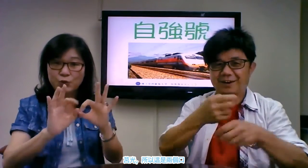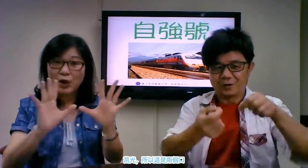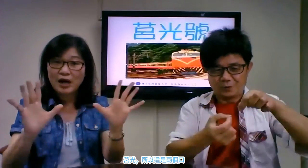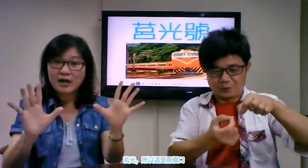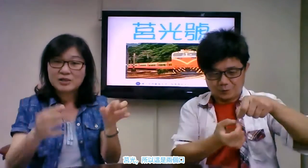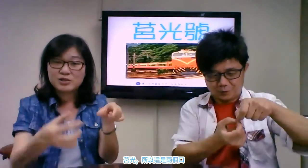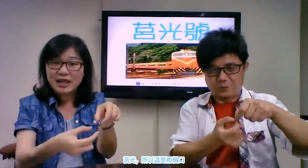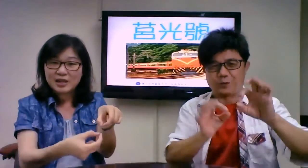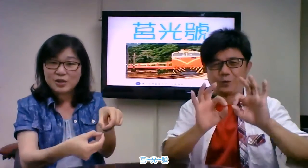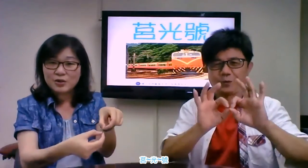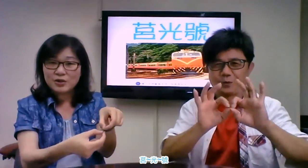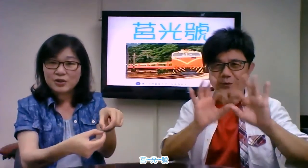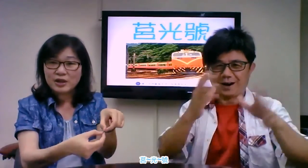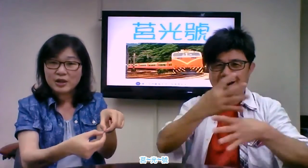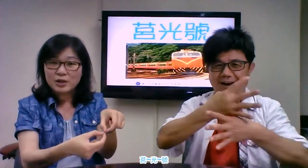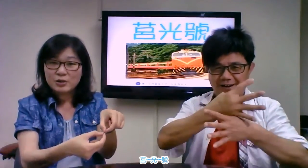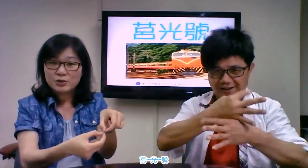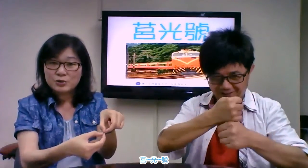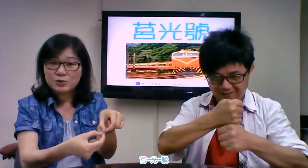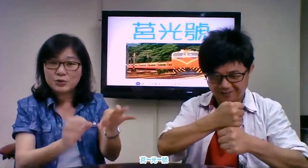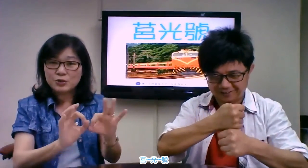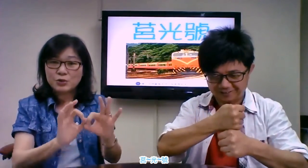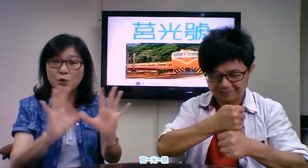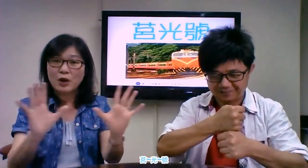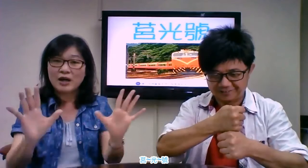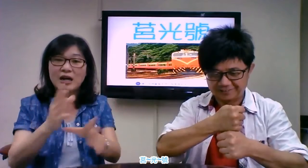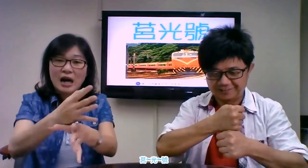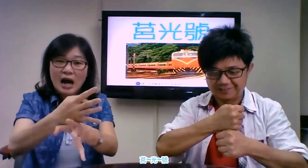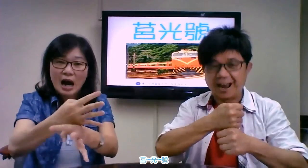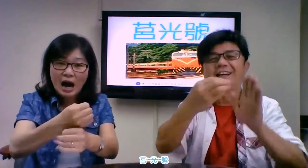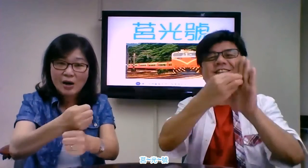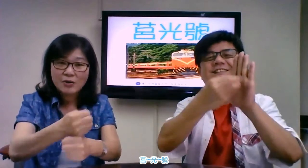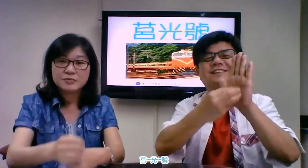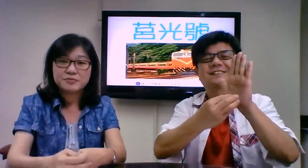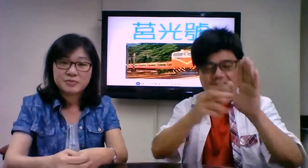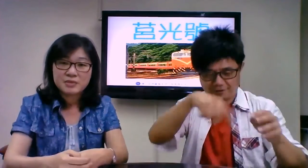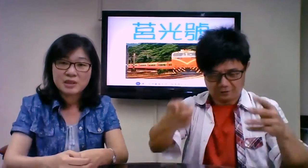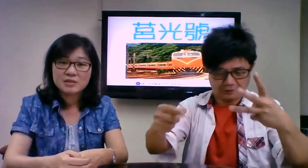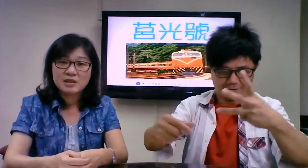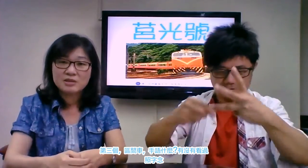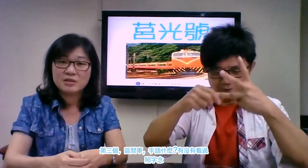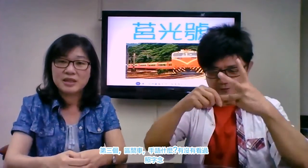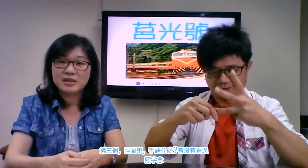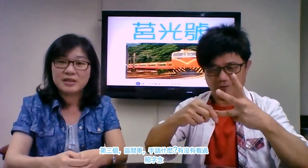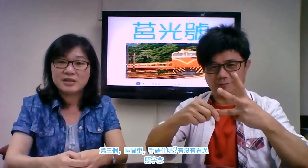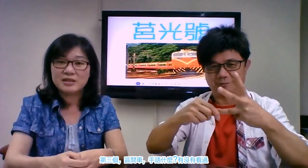光就是两个口，举光号，造字面。第三